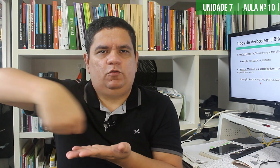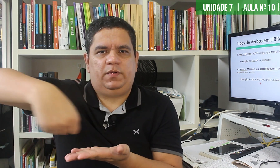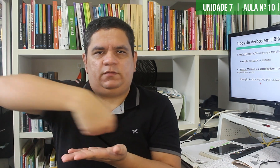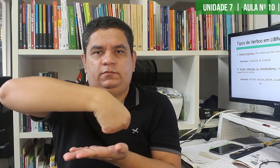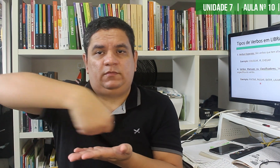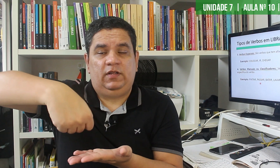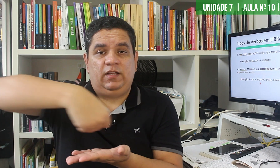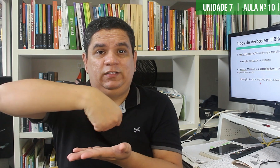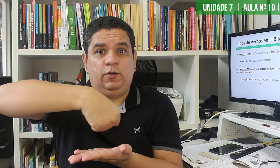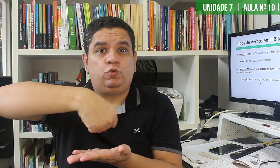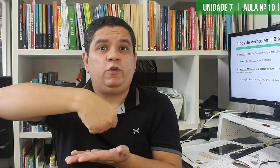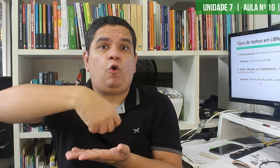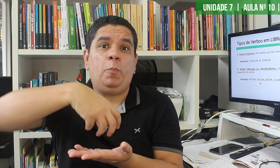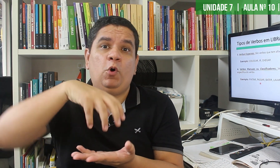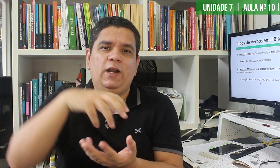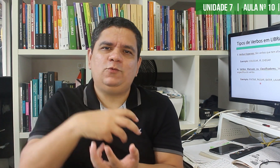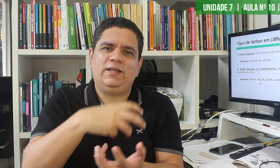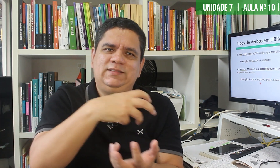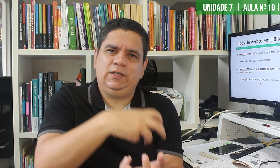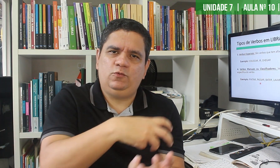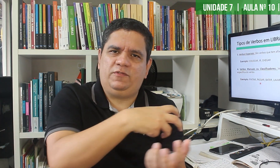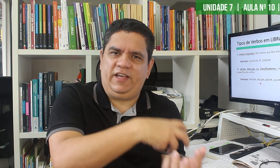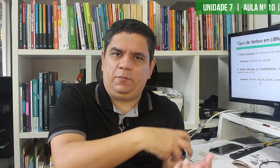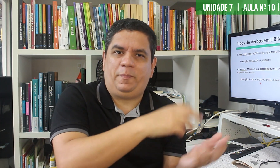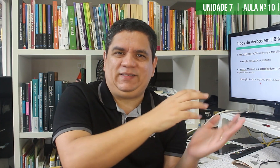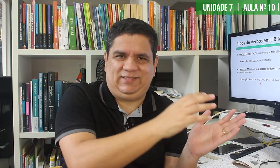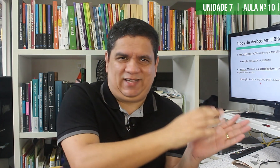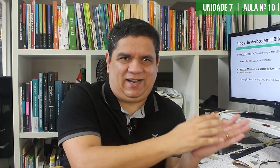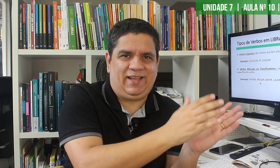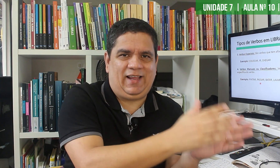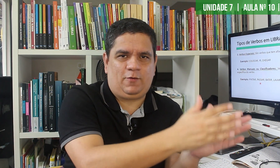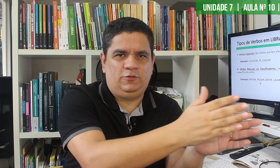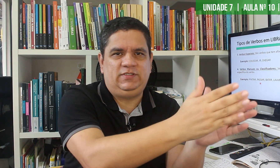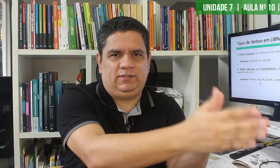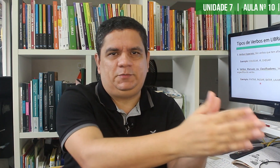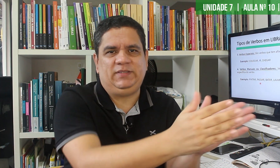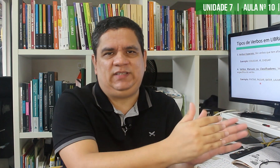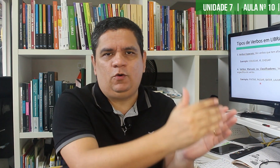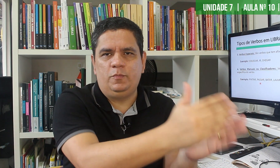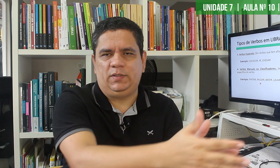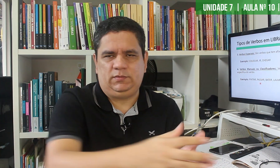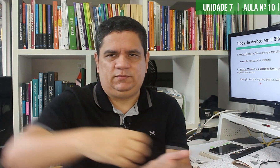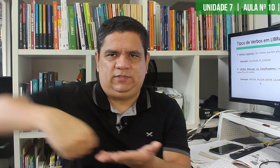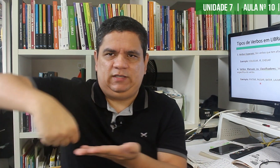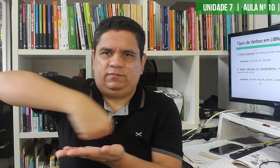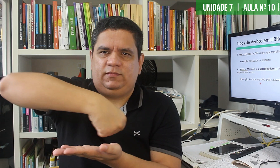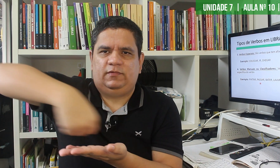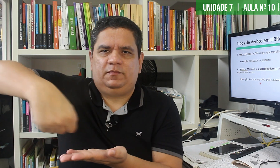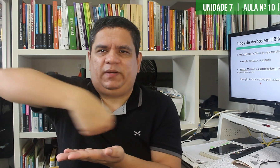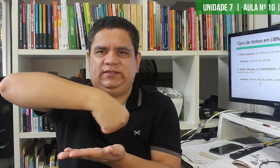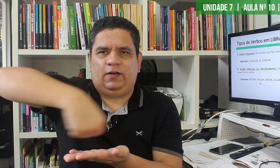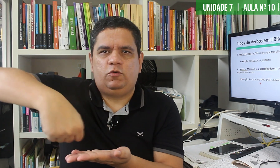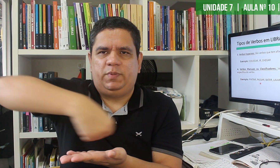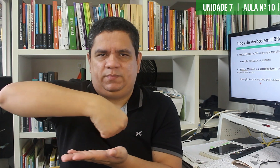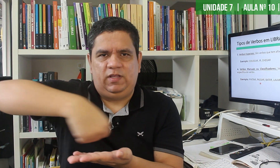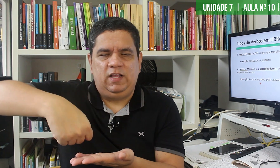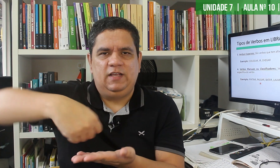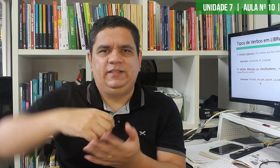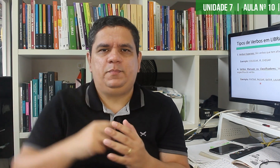roupa. Então eu estou incorporando a ação do verbo passar naquela condição de passar roupa, tá? Passar roupa. Depois